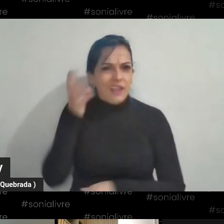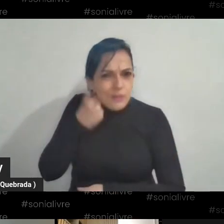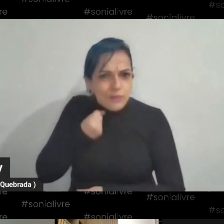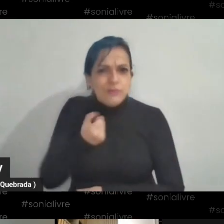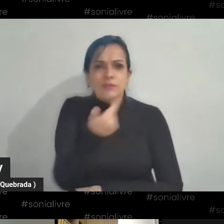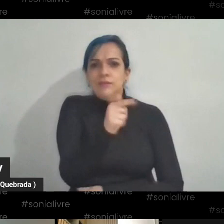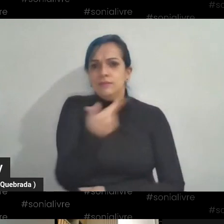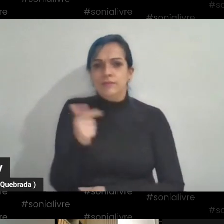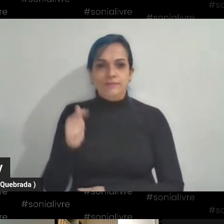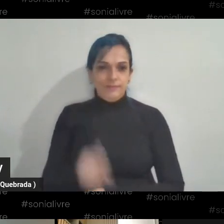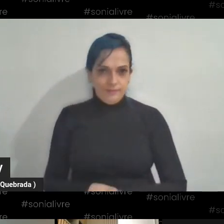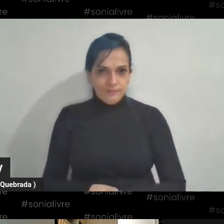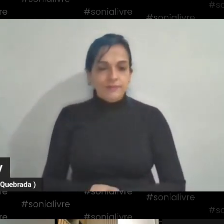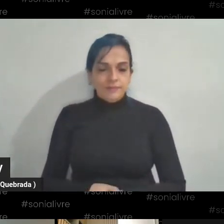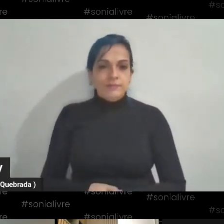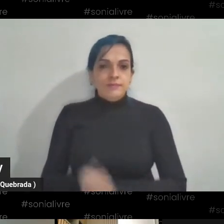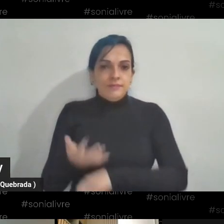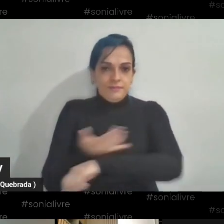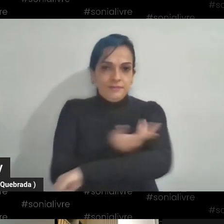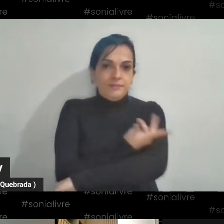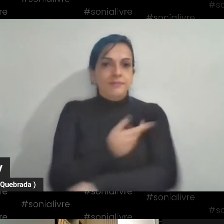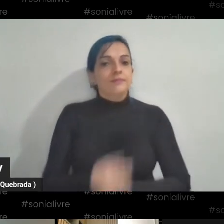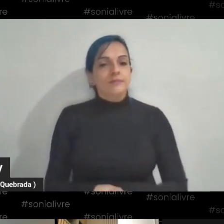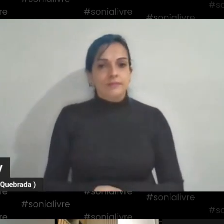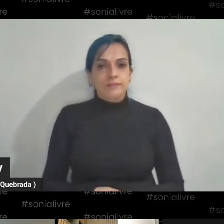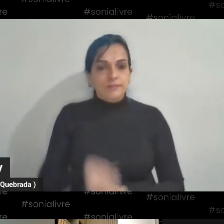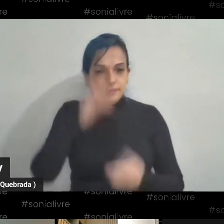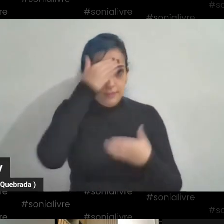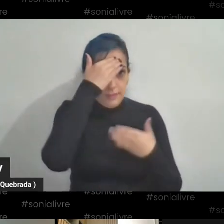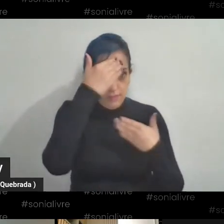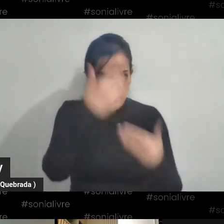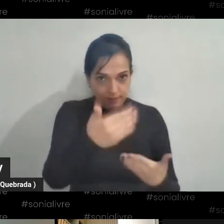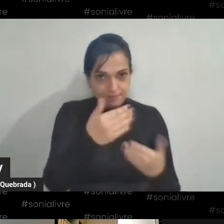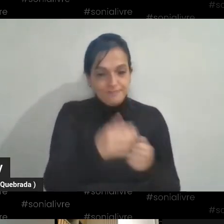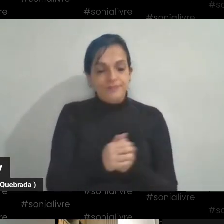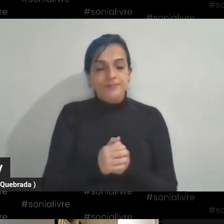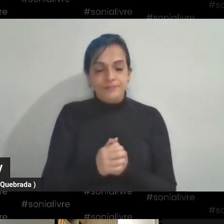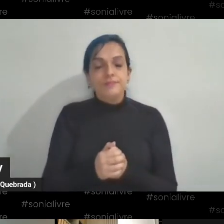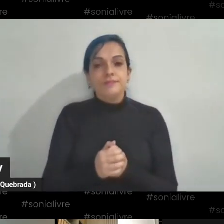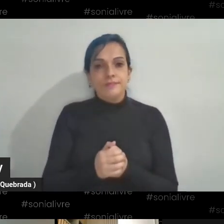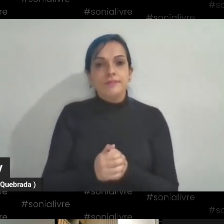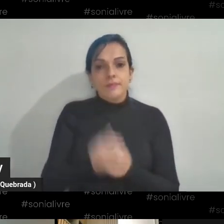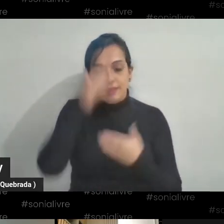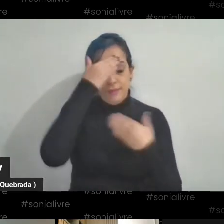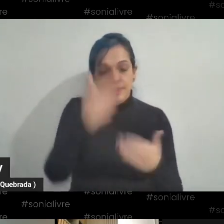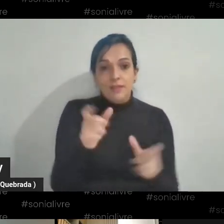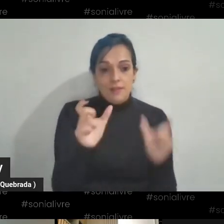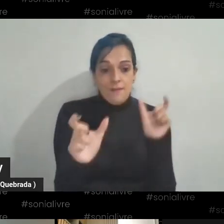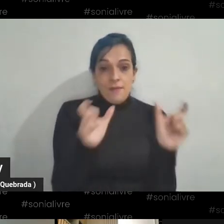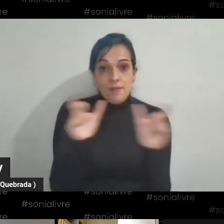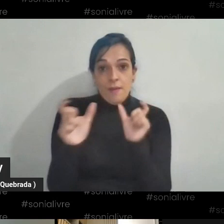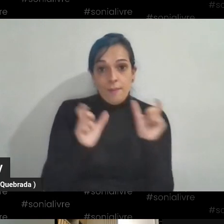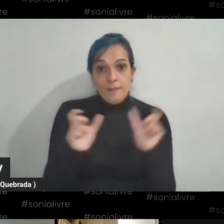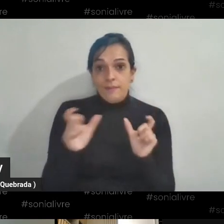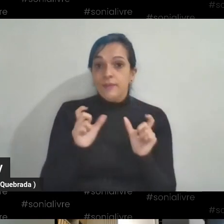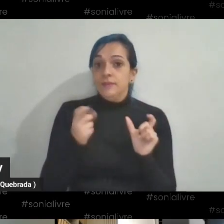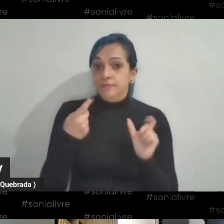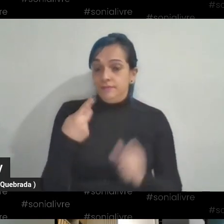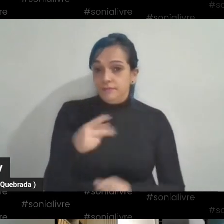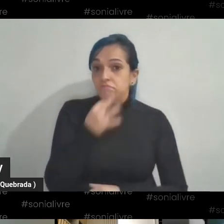FENATRAD. Muitíssimo obrigada, dona Luísa, muito obrigada. Suas palavras aí trouxeram ainda